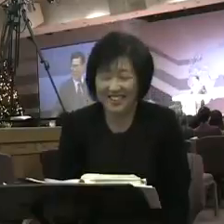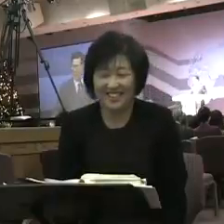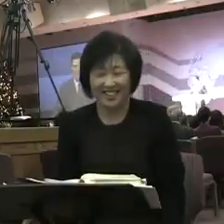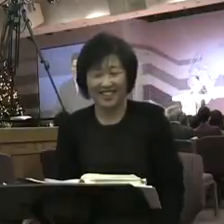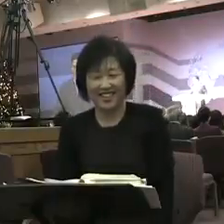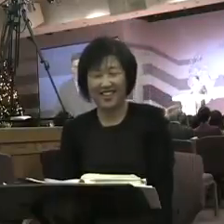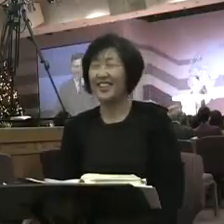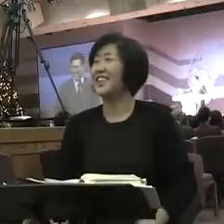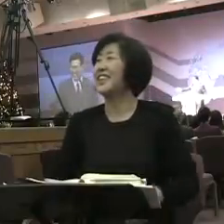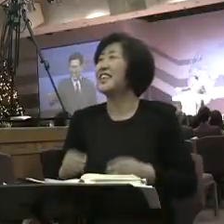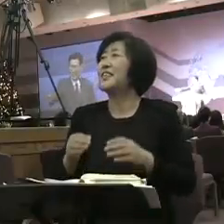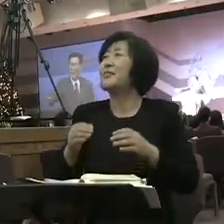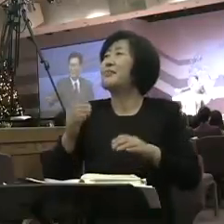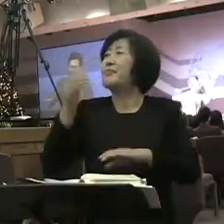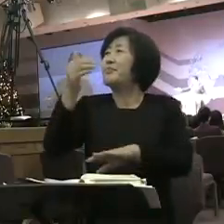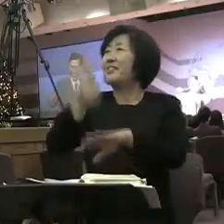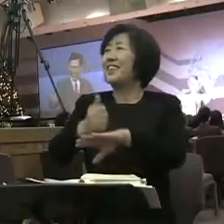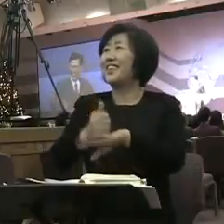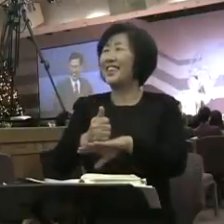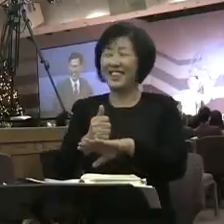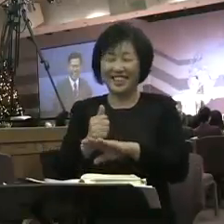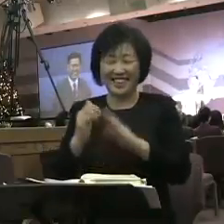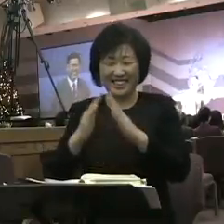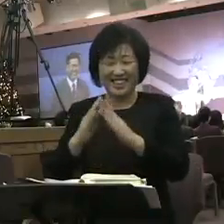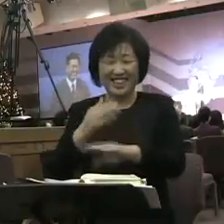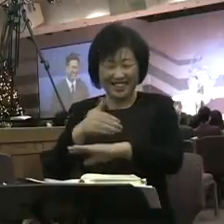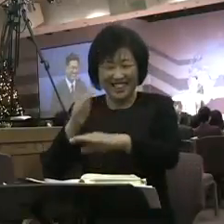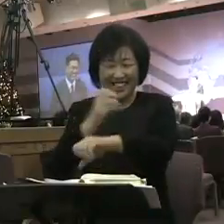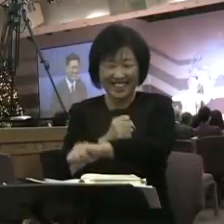괜찮습니다. 예, 나중에 집에 가서 하세요.